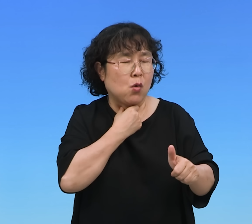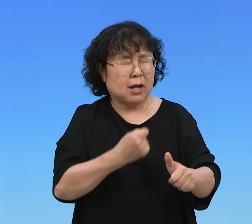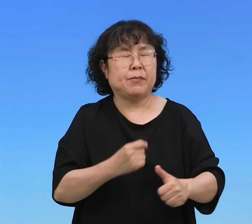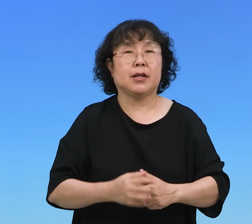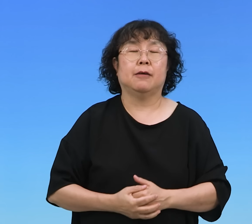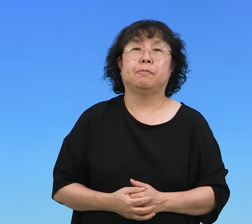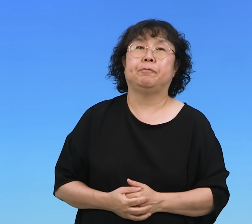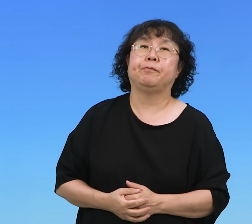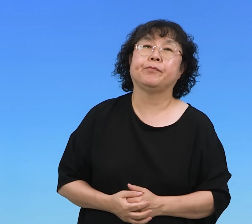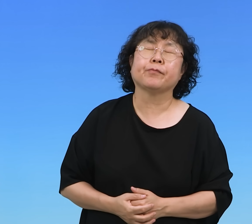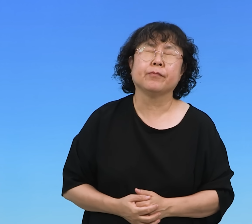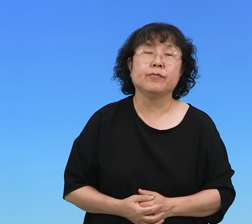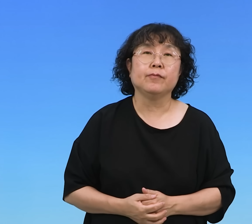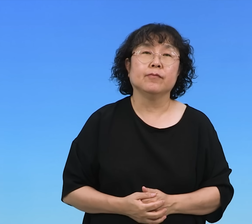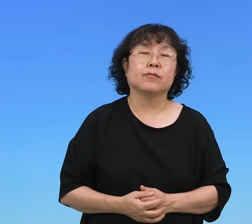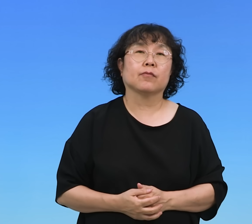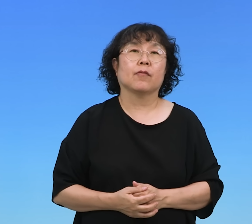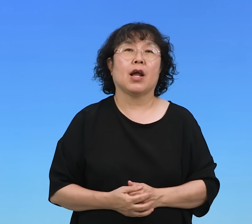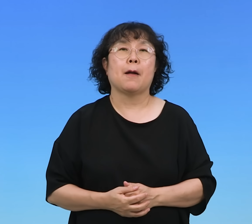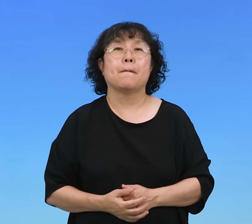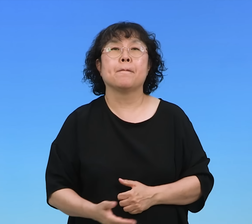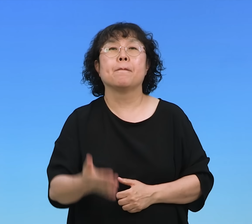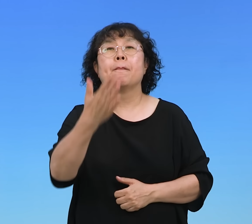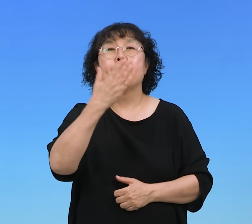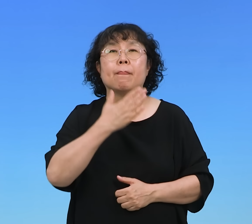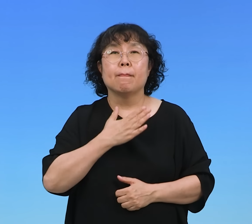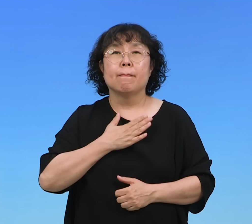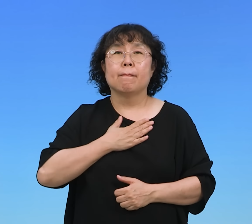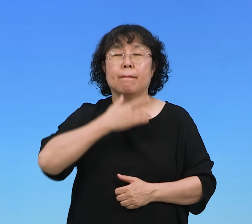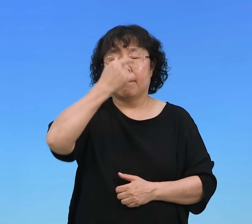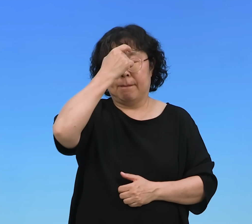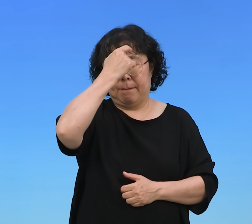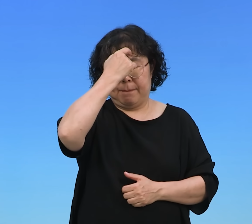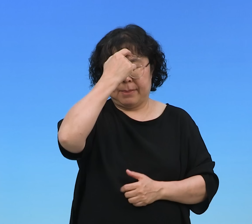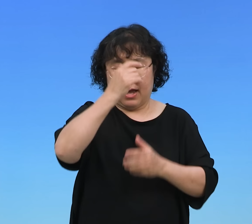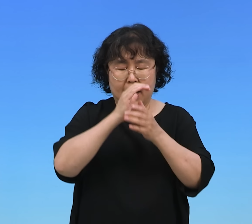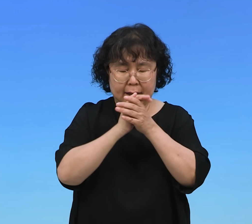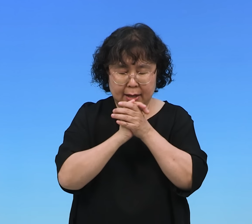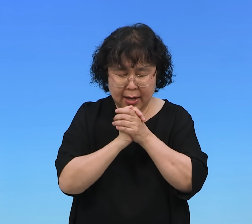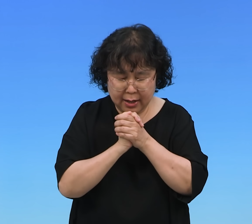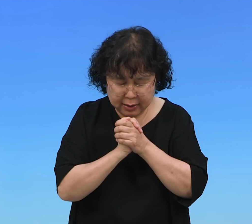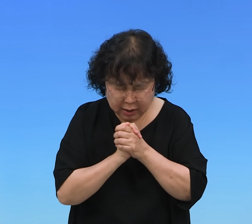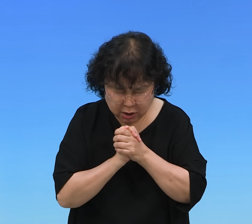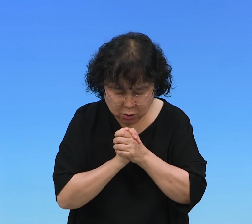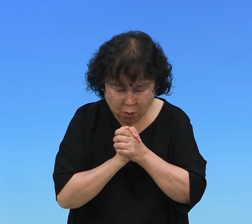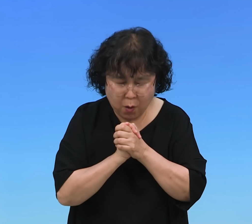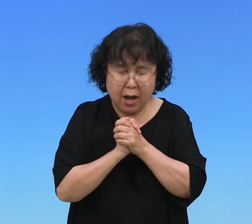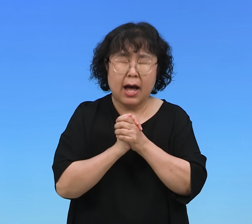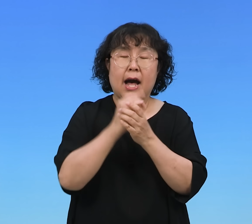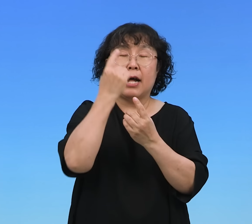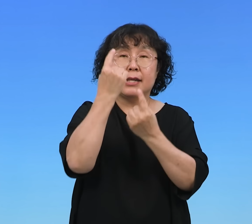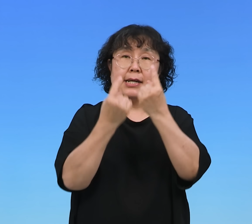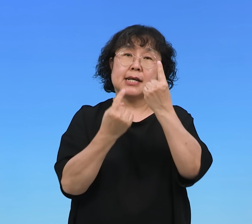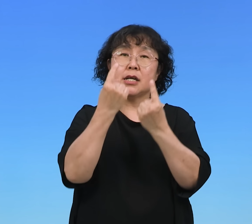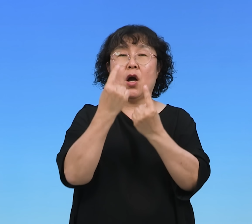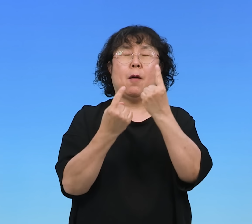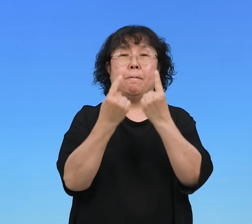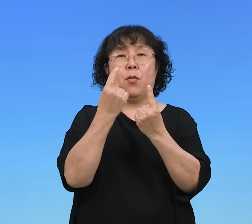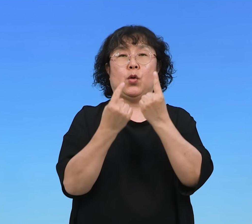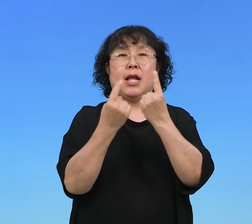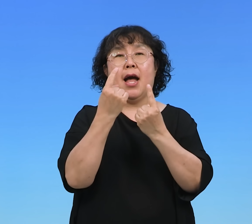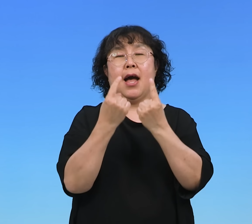찬양합니다. 나의 기도하는 것보다, 나의 기도하는